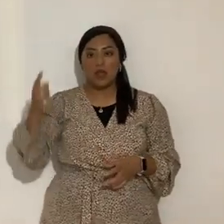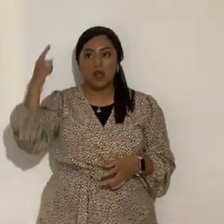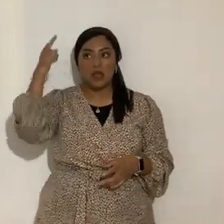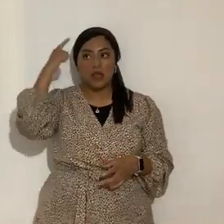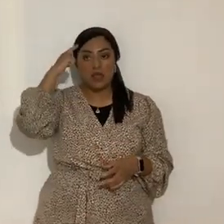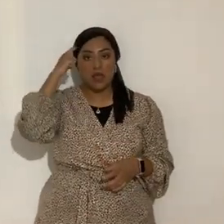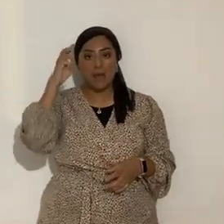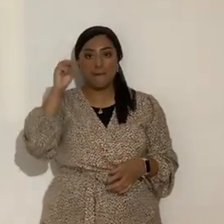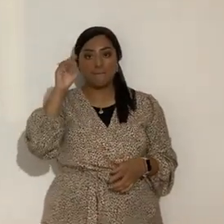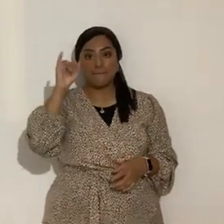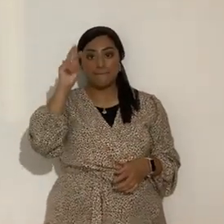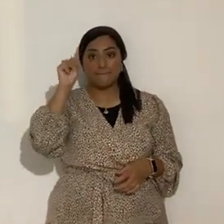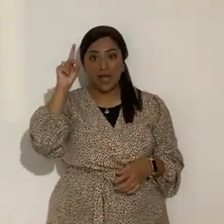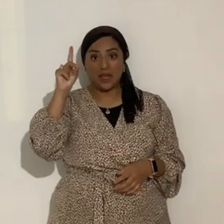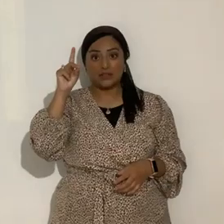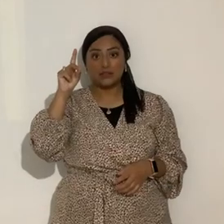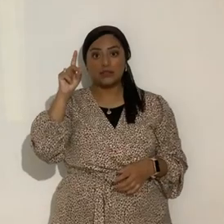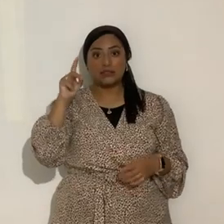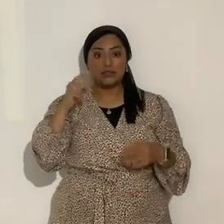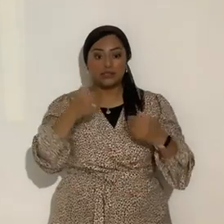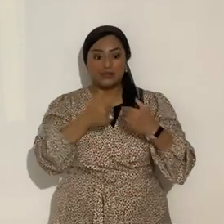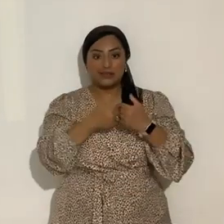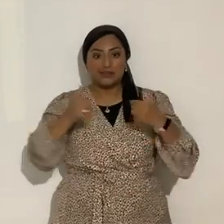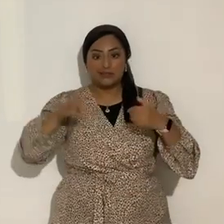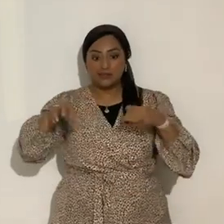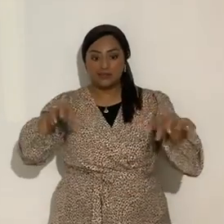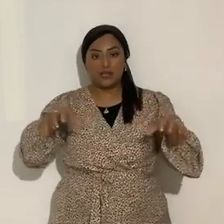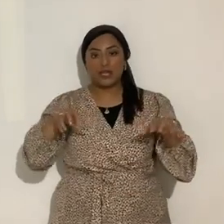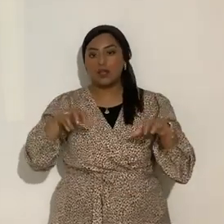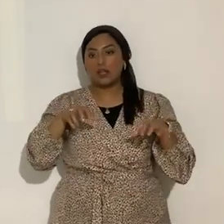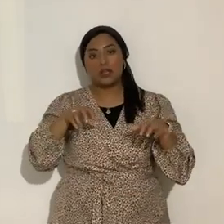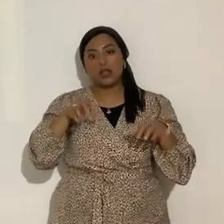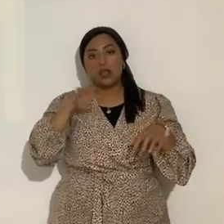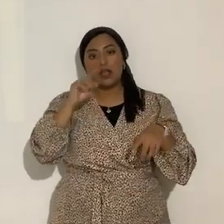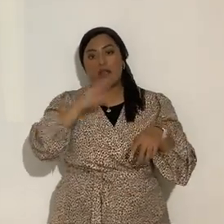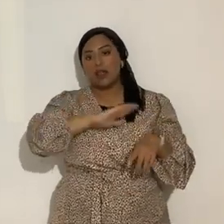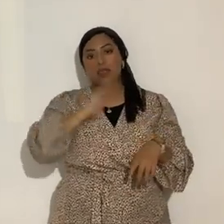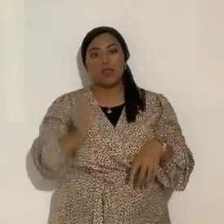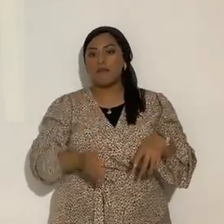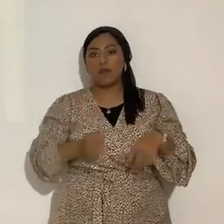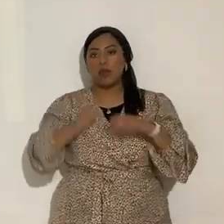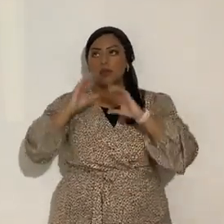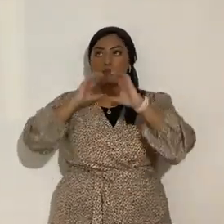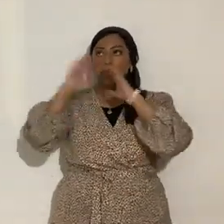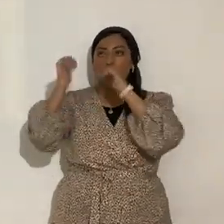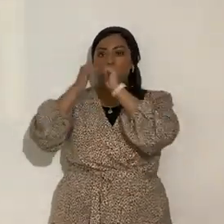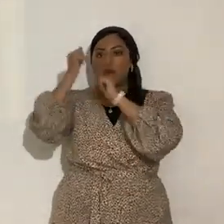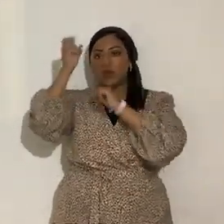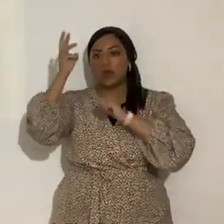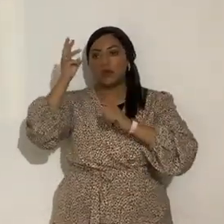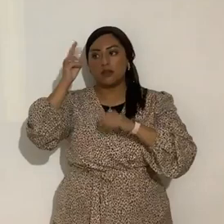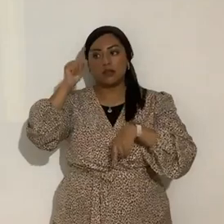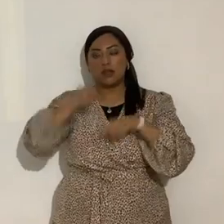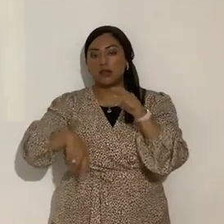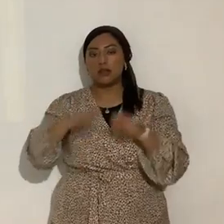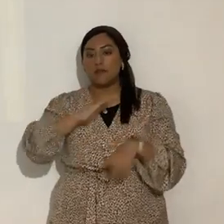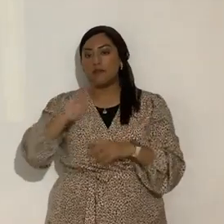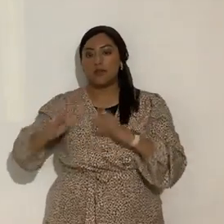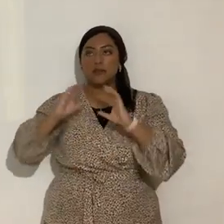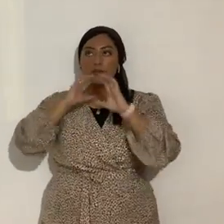mente dividida no se puede comunicar nunca con Yahshua. Nunca. No se puede